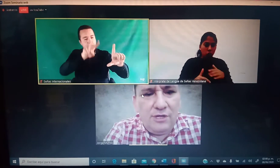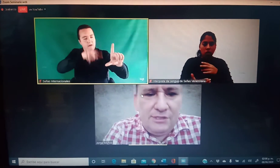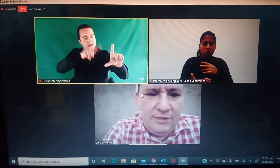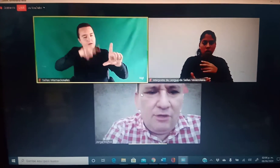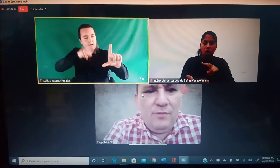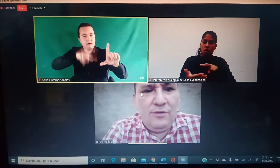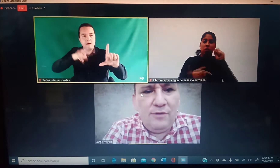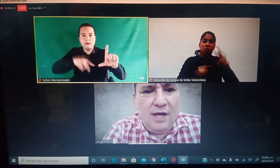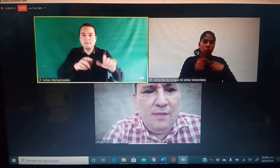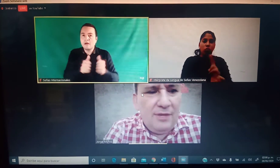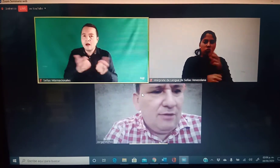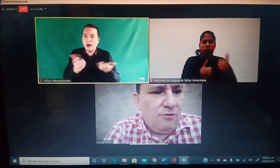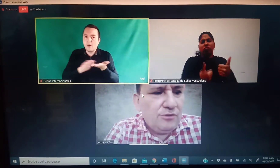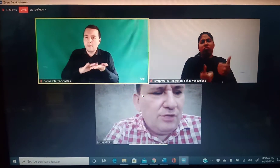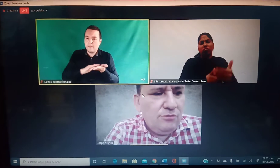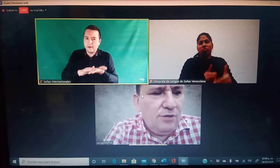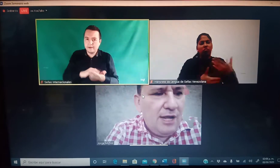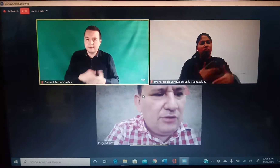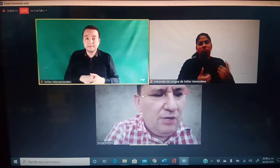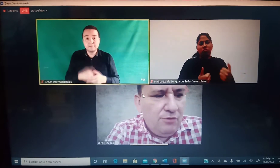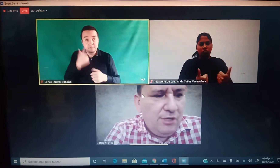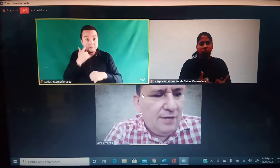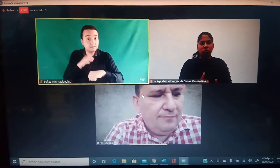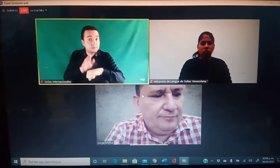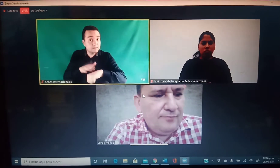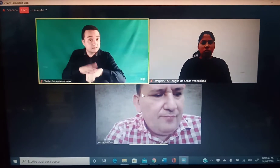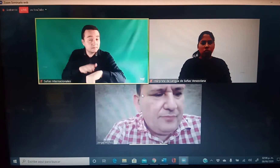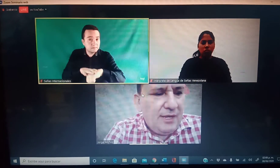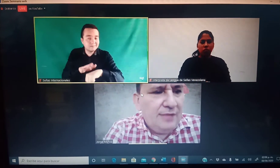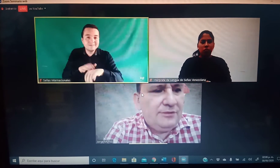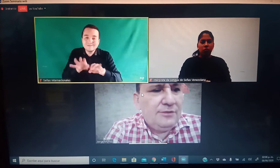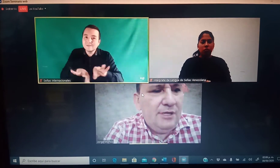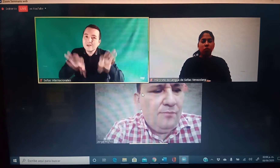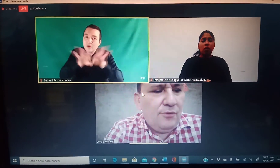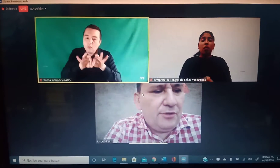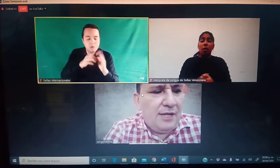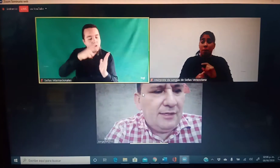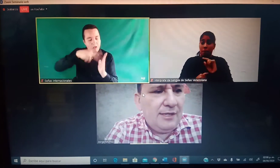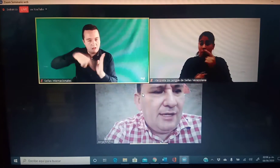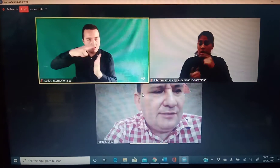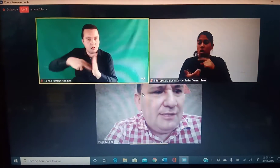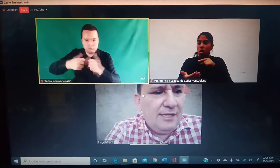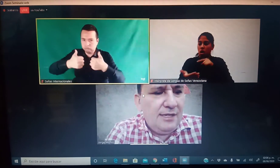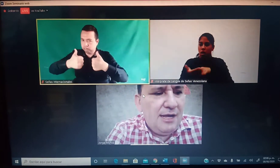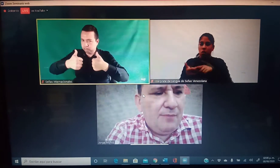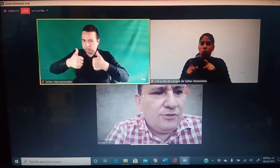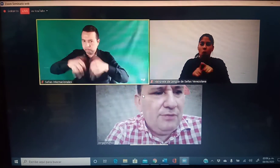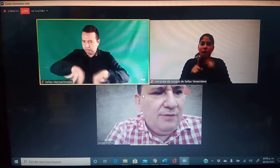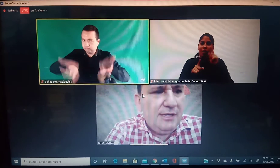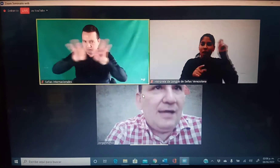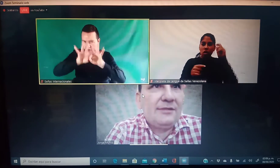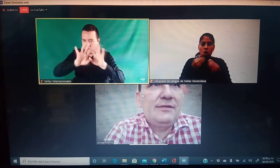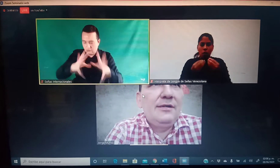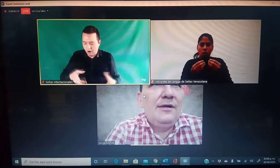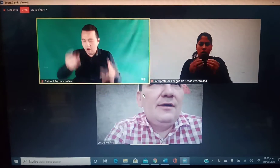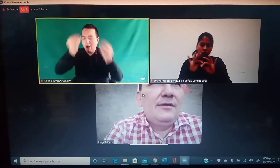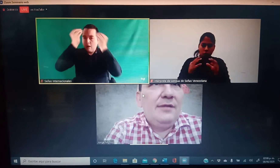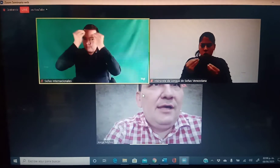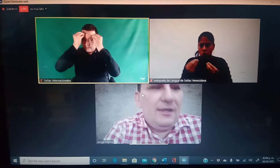Yo lo que sí recomiendo, además de conocer uno la teoría, es importante que si tienen la posibilidad